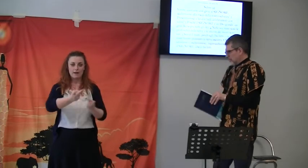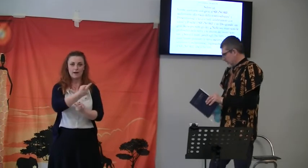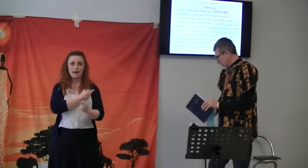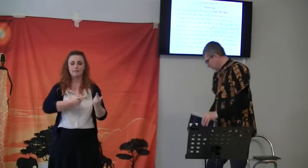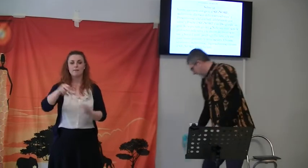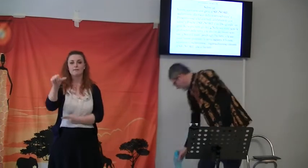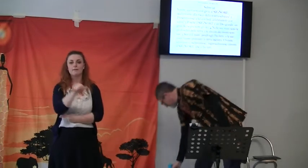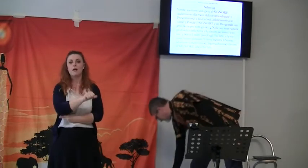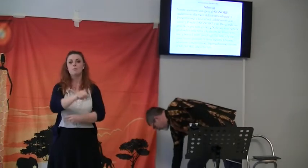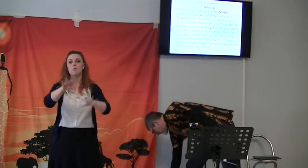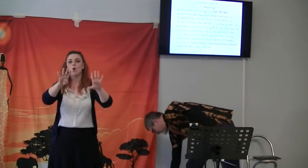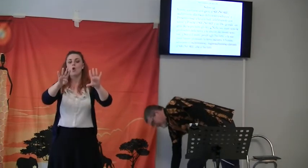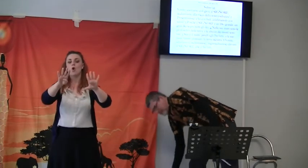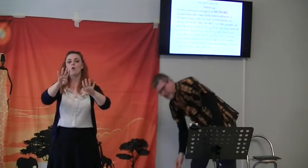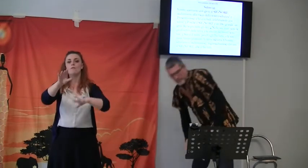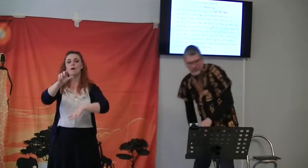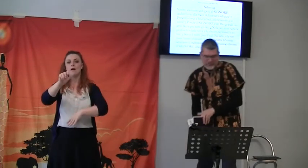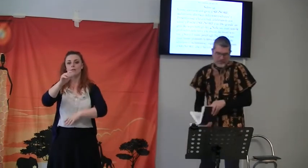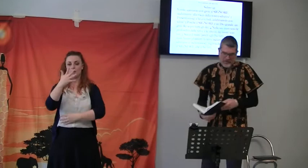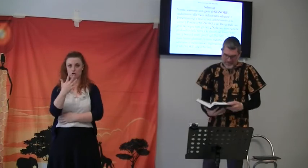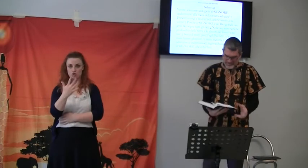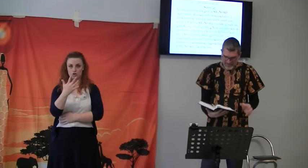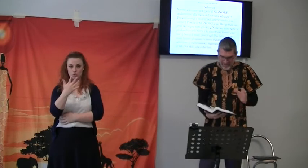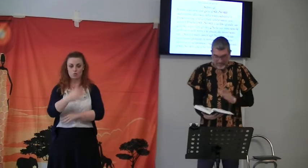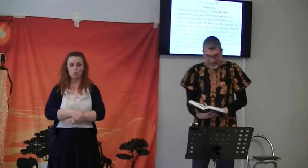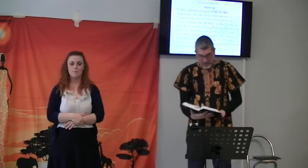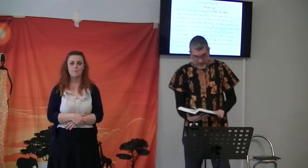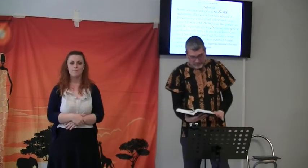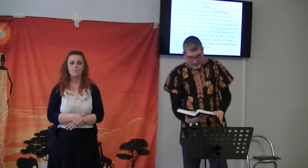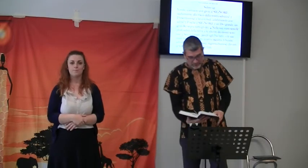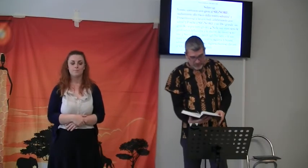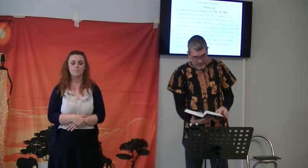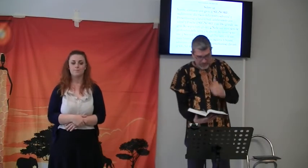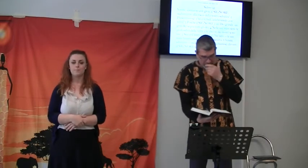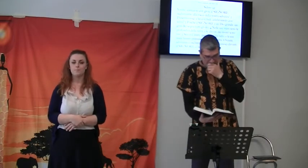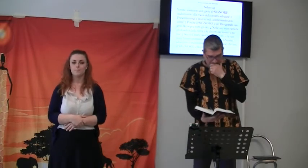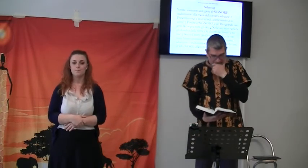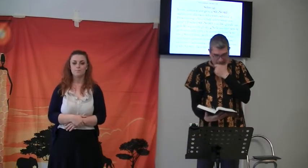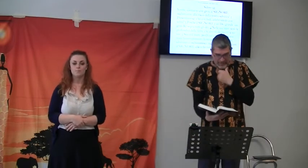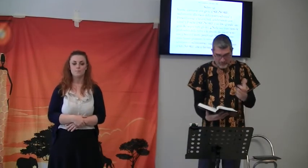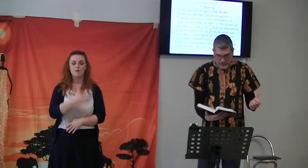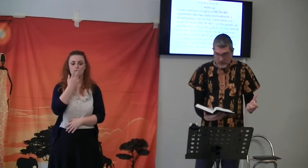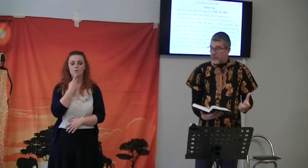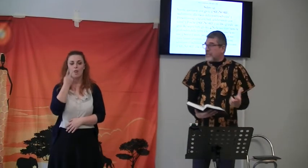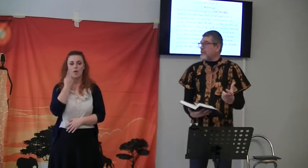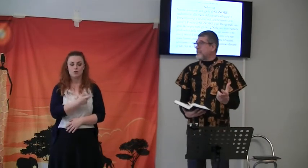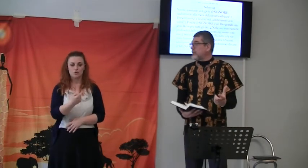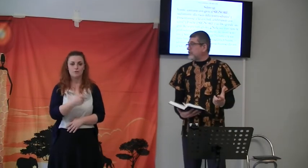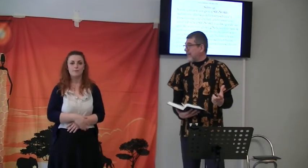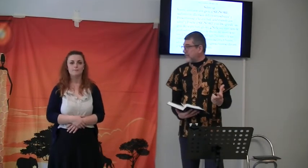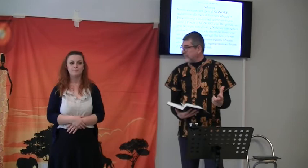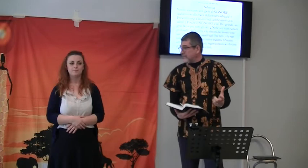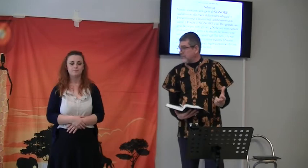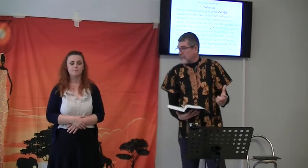Io faccio questa bevuta che mi si è prosciugato a poco. Bene, allora vorrei leggere questo Salmo. Il Salmo dice così: è un Salmo che è